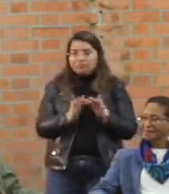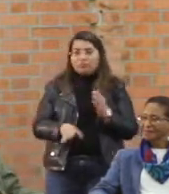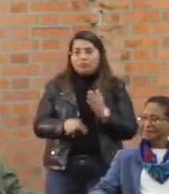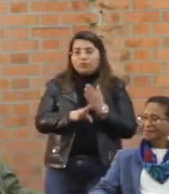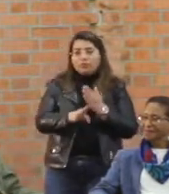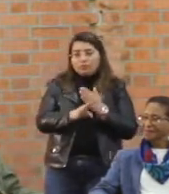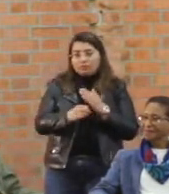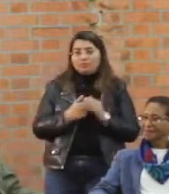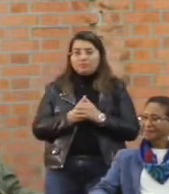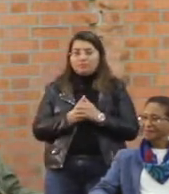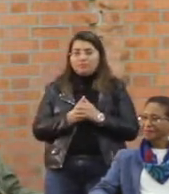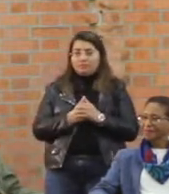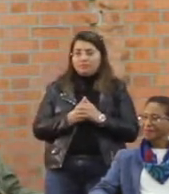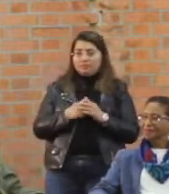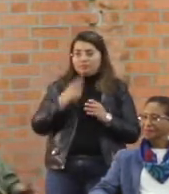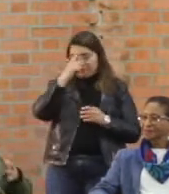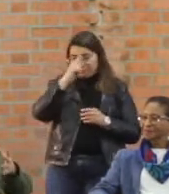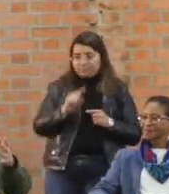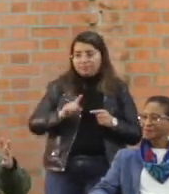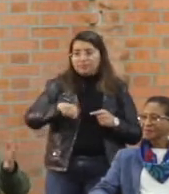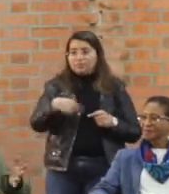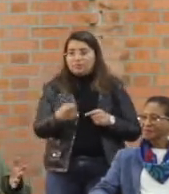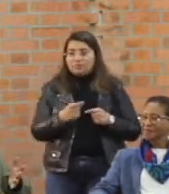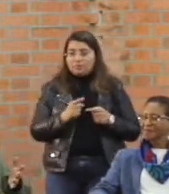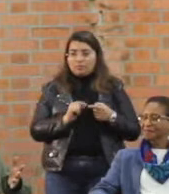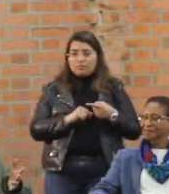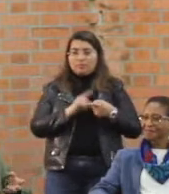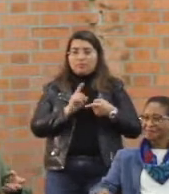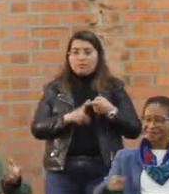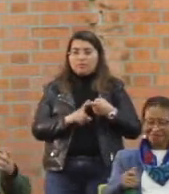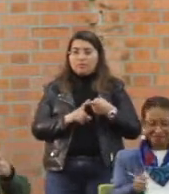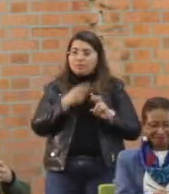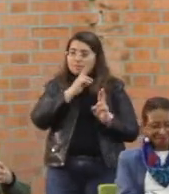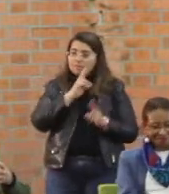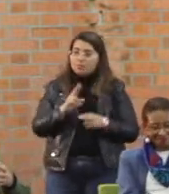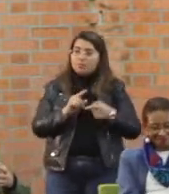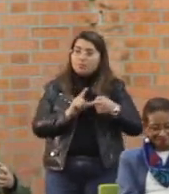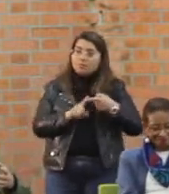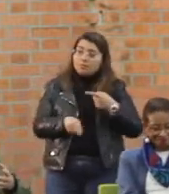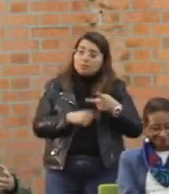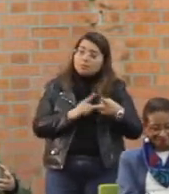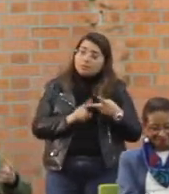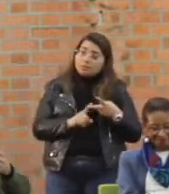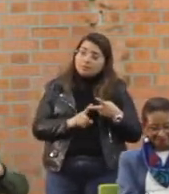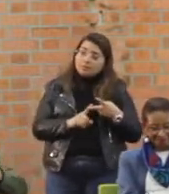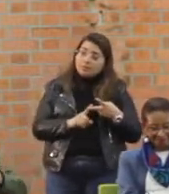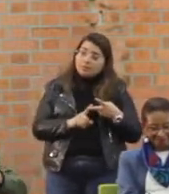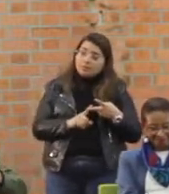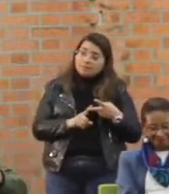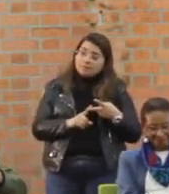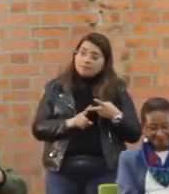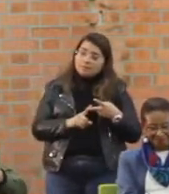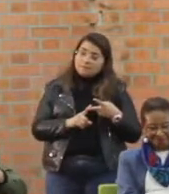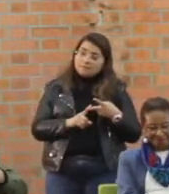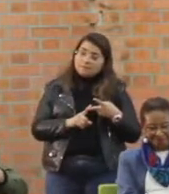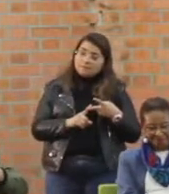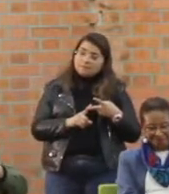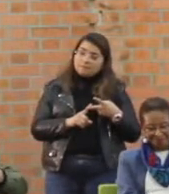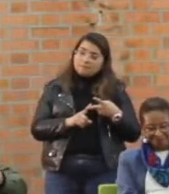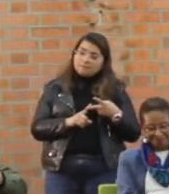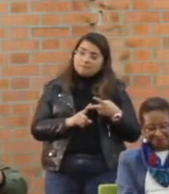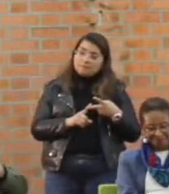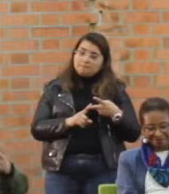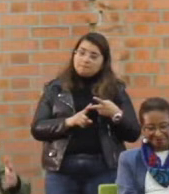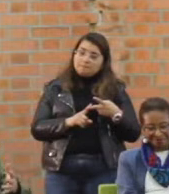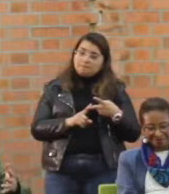uno siga viviendo en el recuerdo de otros Entonces yo creo que eso es lo primero y lo segundo es que uno al hacerlo quiere que